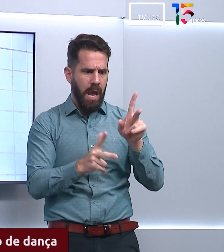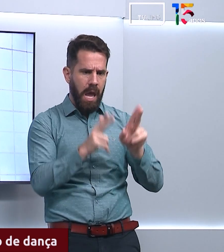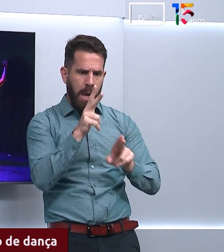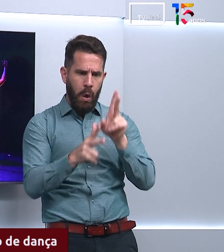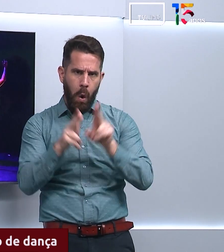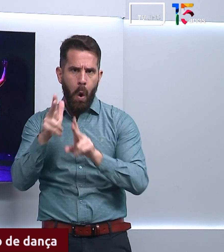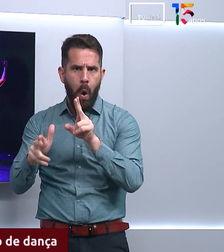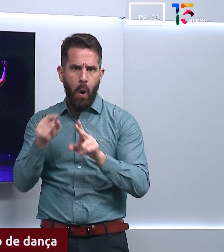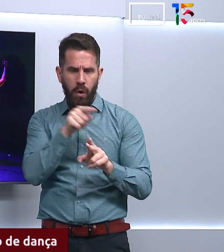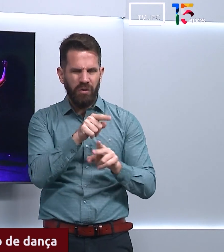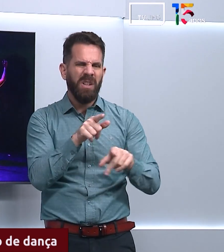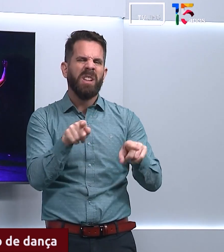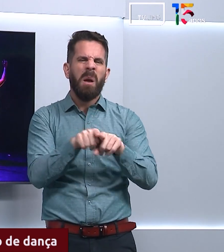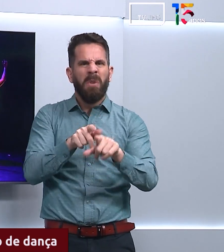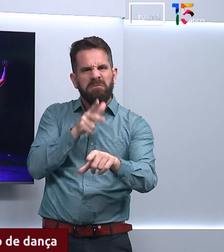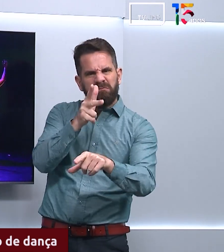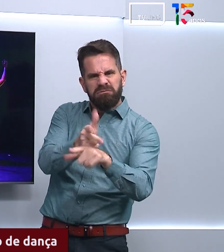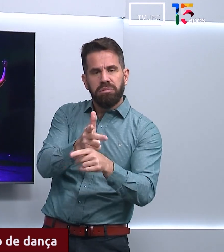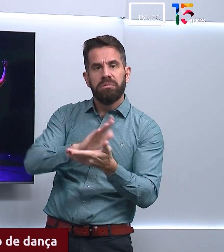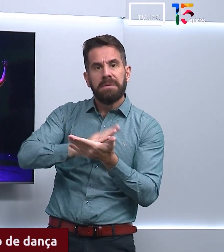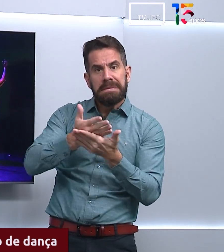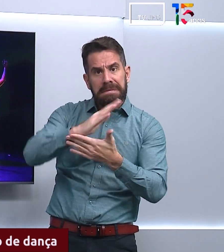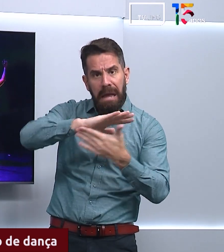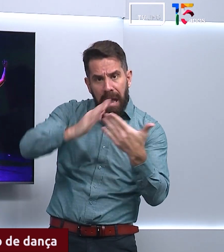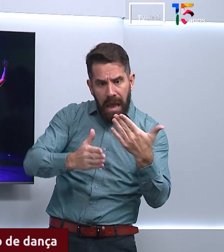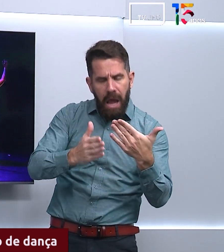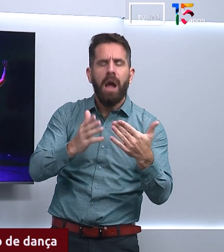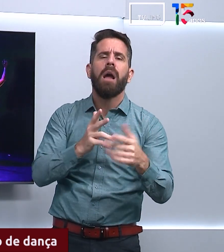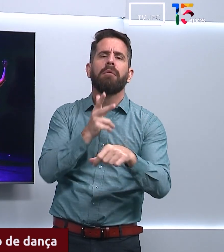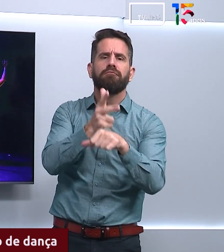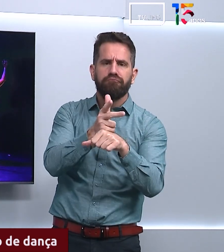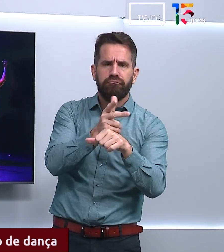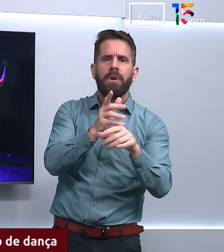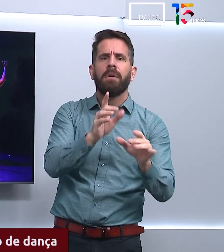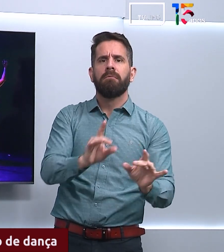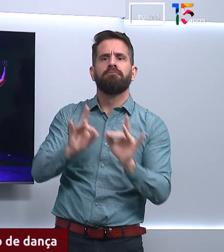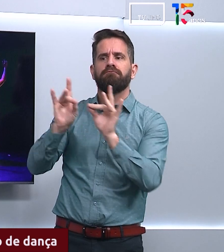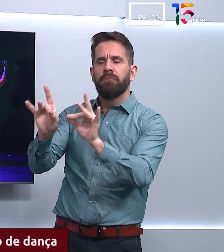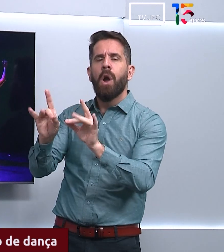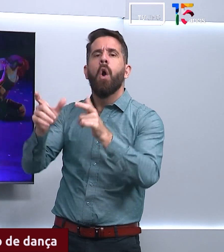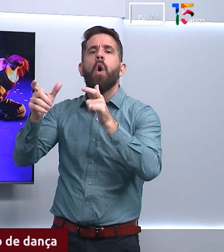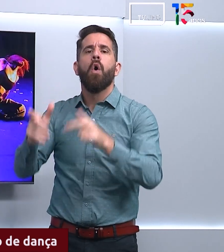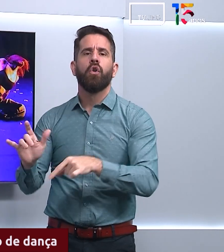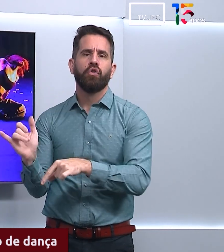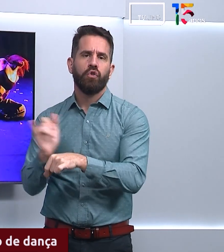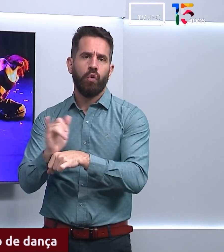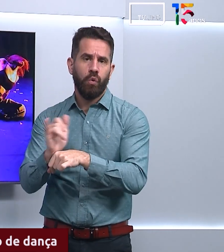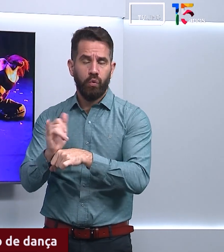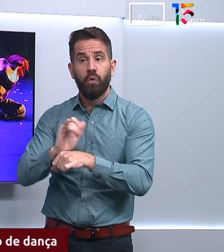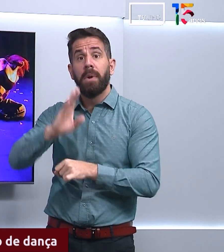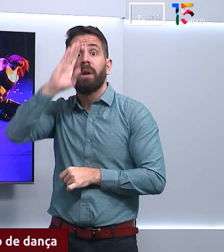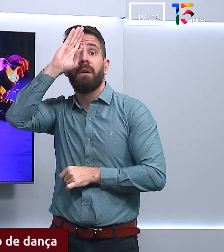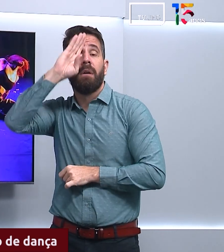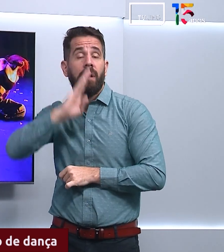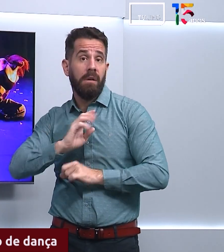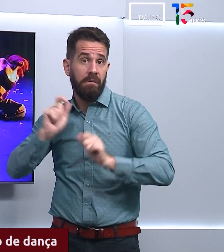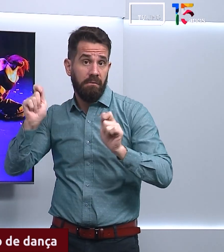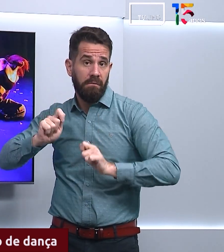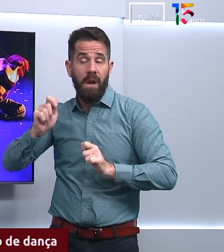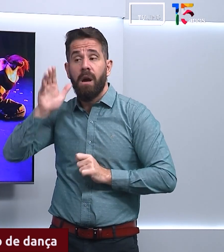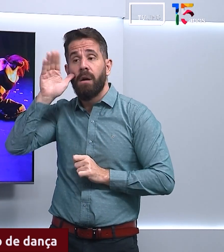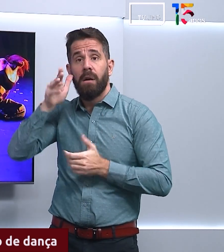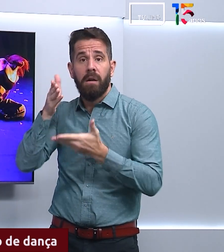e exibir esses bate-papos no canal YouTube do Instituto bacai de forma gratuita eh o